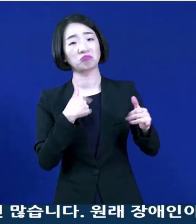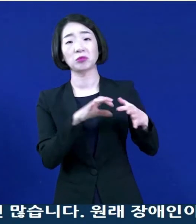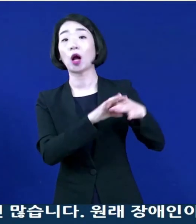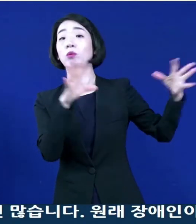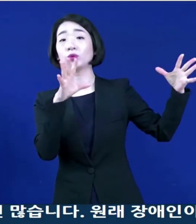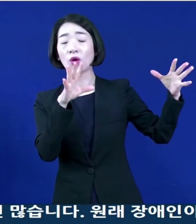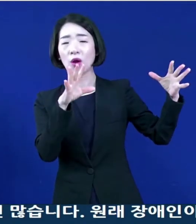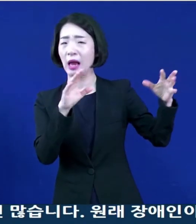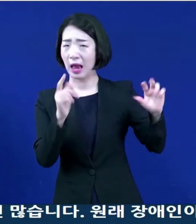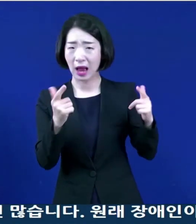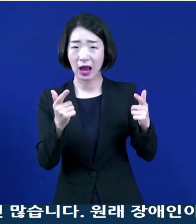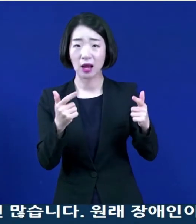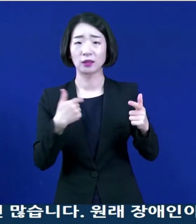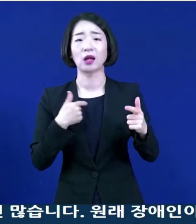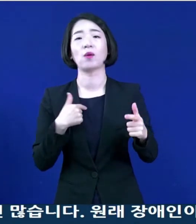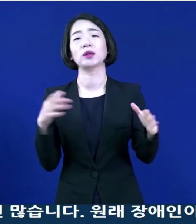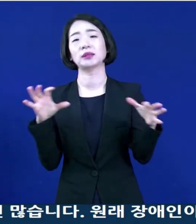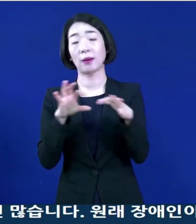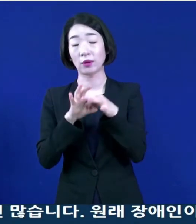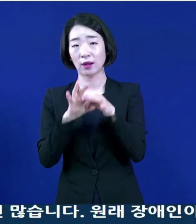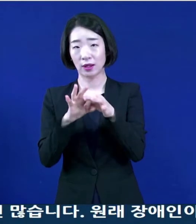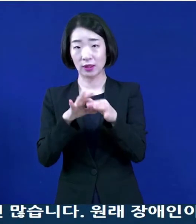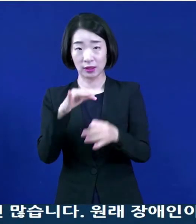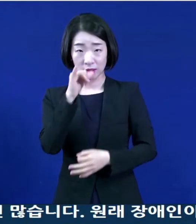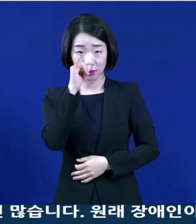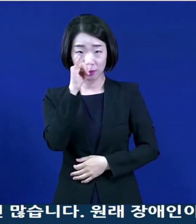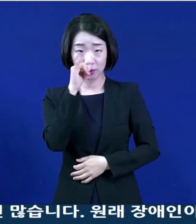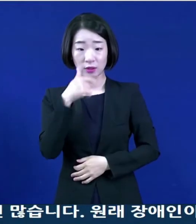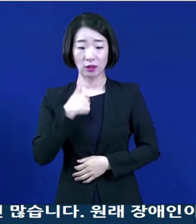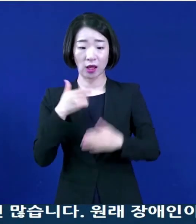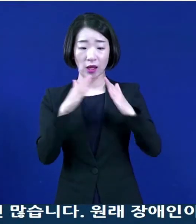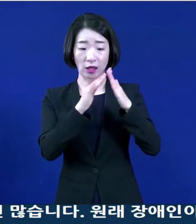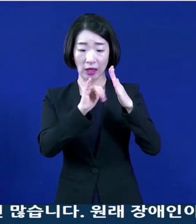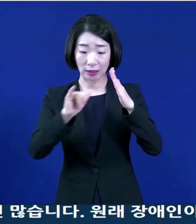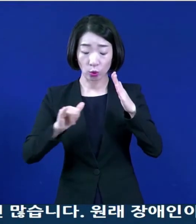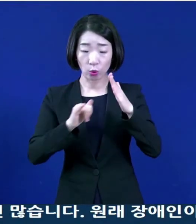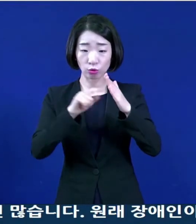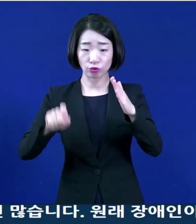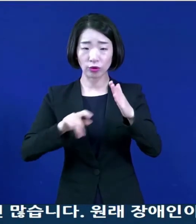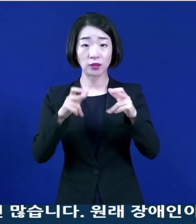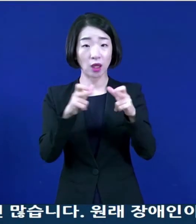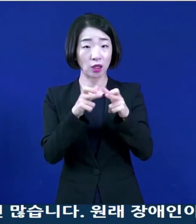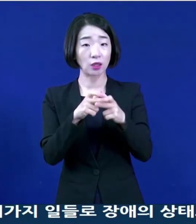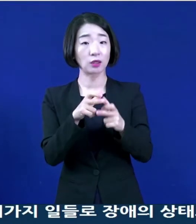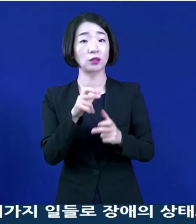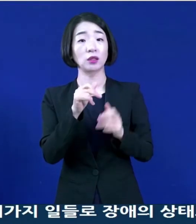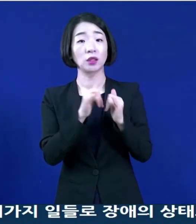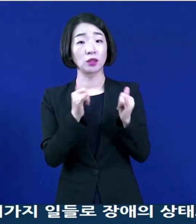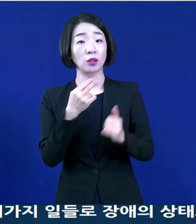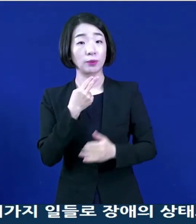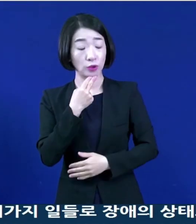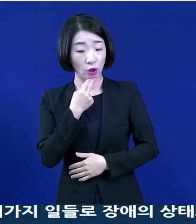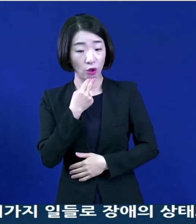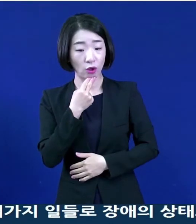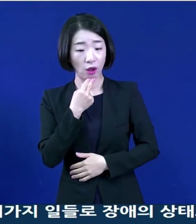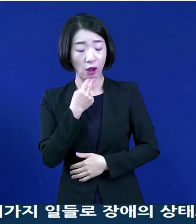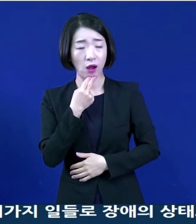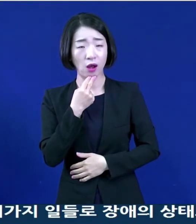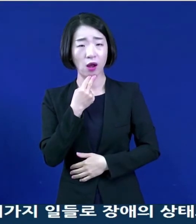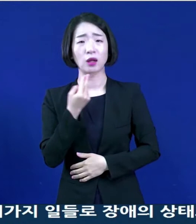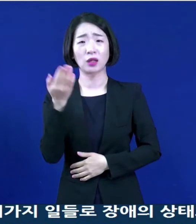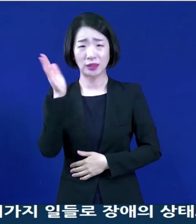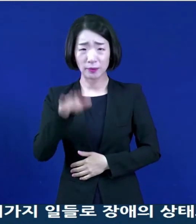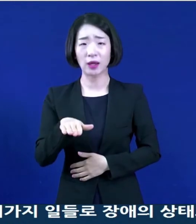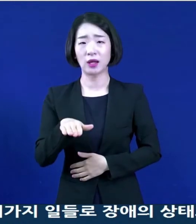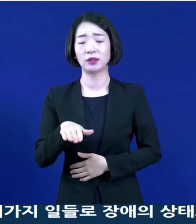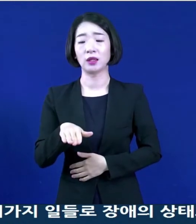문제죠. 내가 혹 내 가족 중에 아무도 장애로 고생하는 사람이 없다 할지라도 장애의 문제는